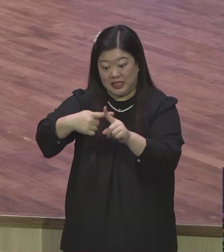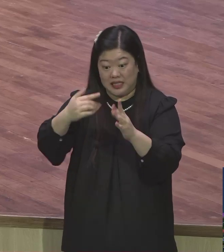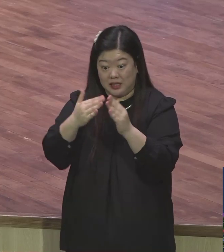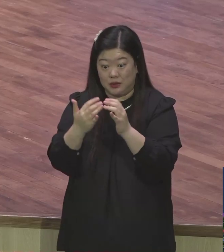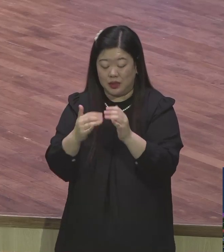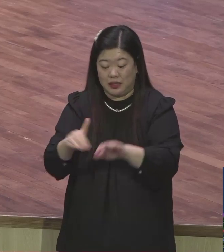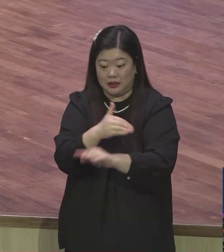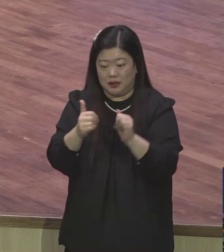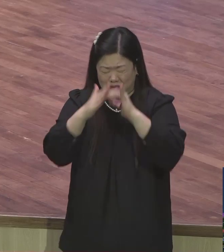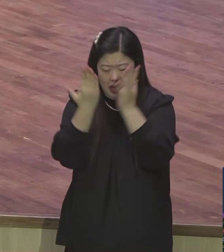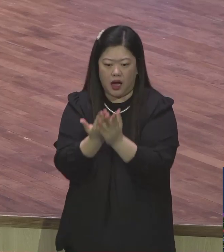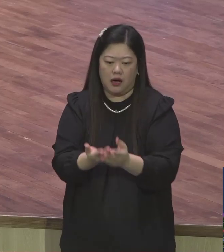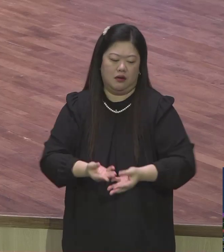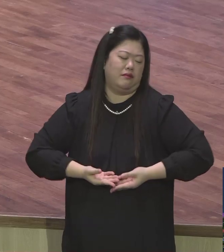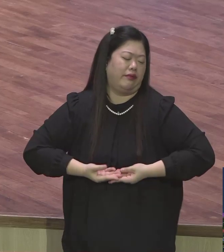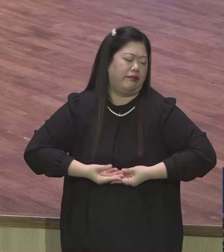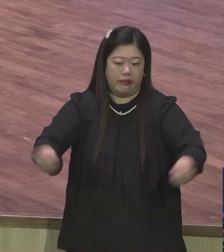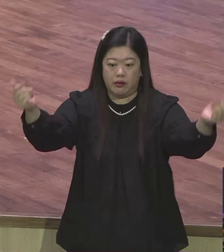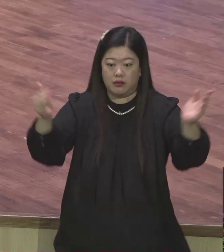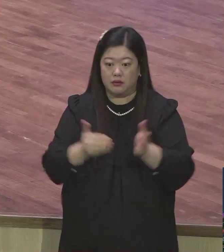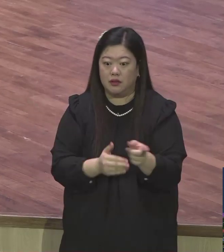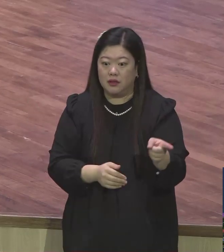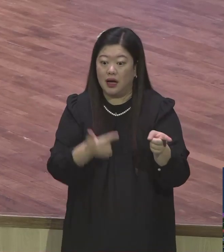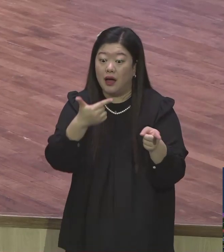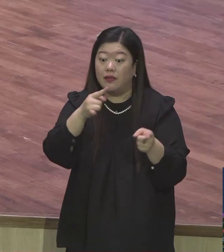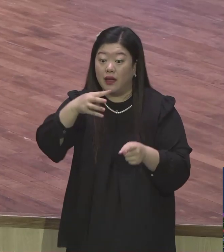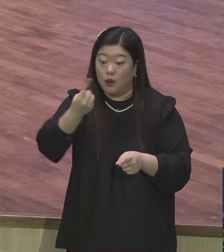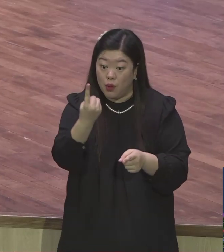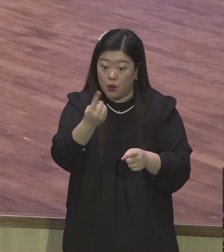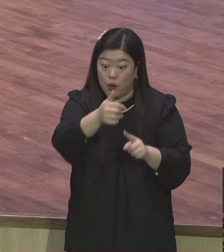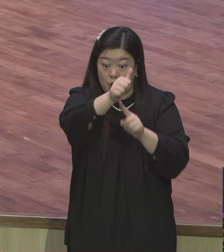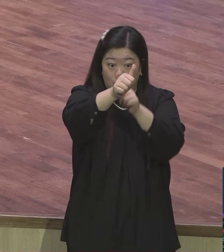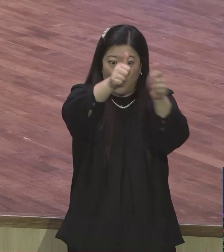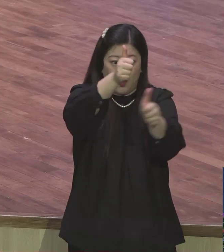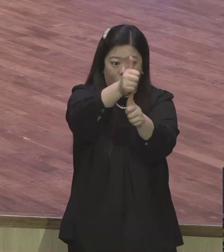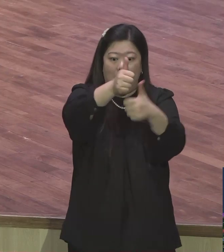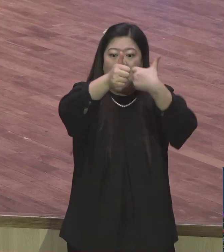다 죽였습니다. 박했습니다. 그런 인물이 아버지.